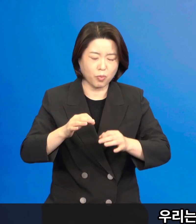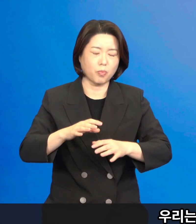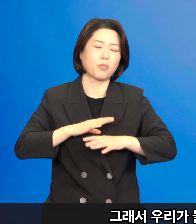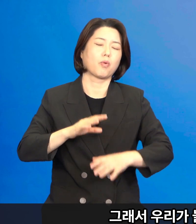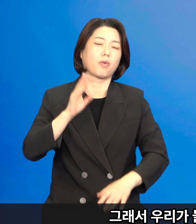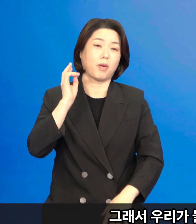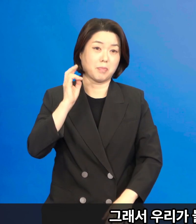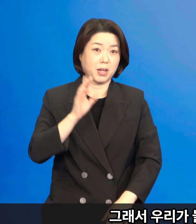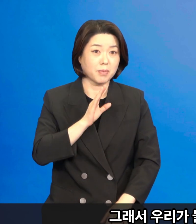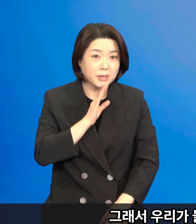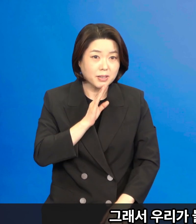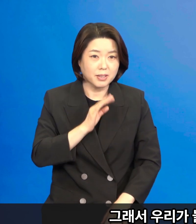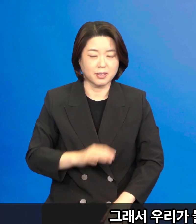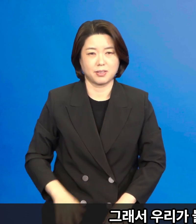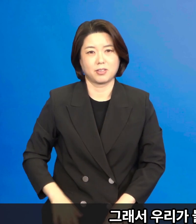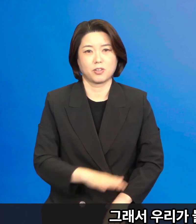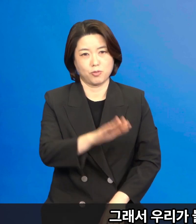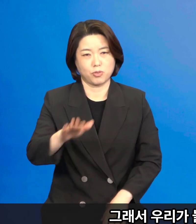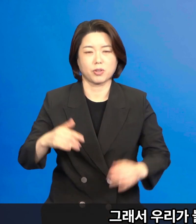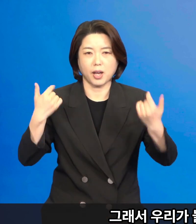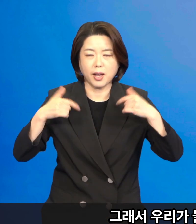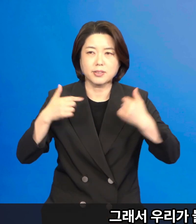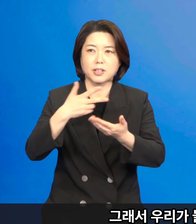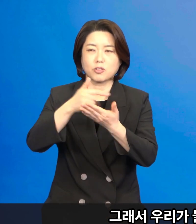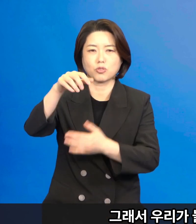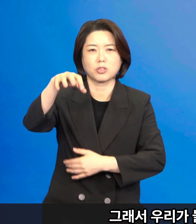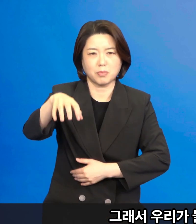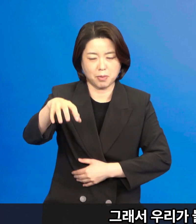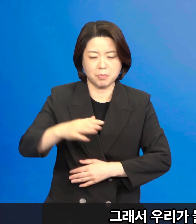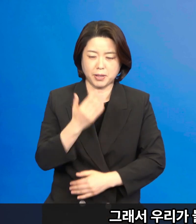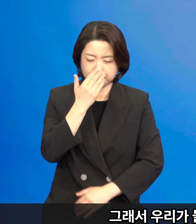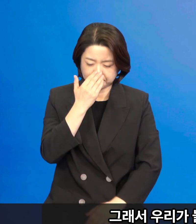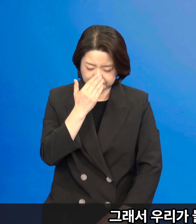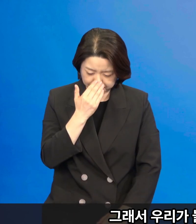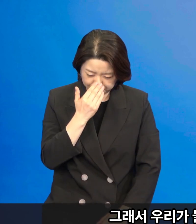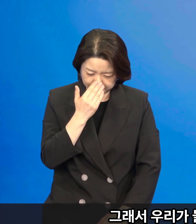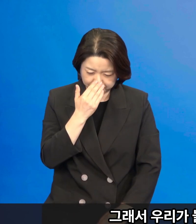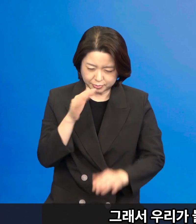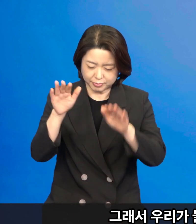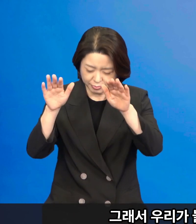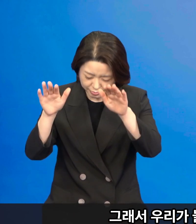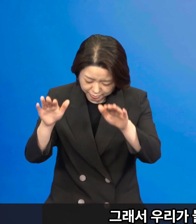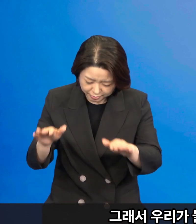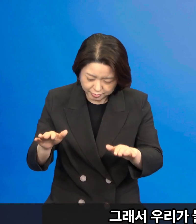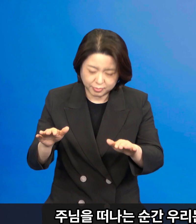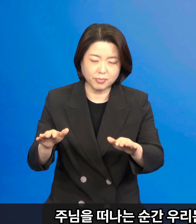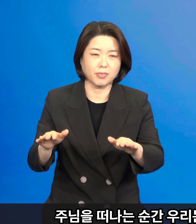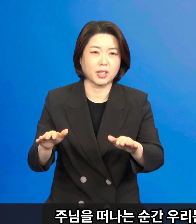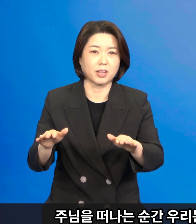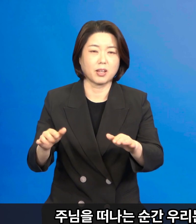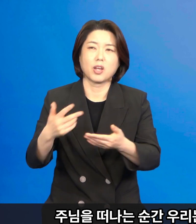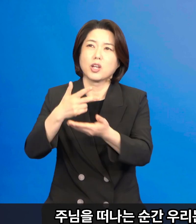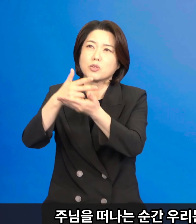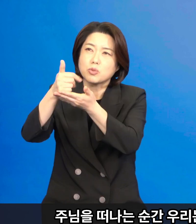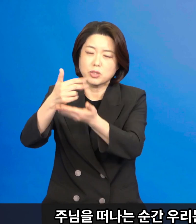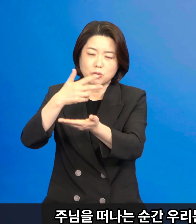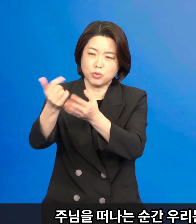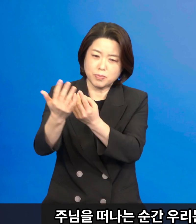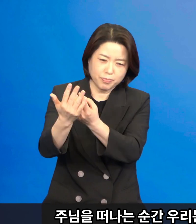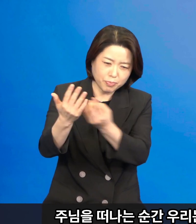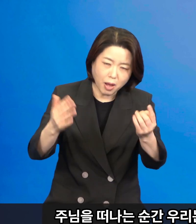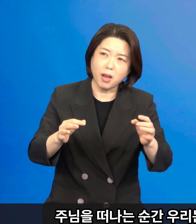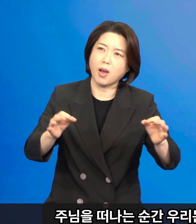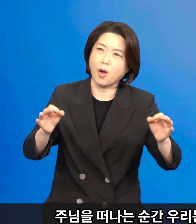하죠. 그래서 우리가 늘 주님 앞에 겸손히 엎드려 주님을 떠나는